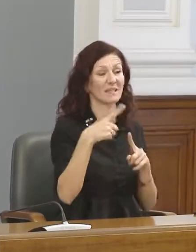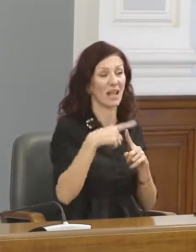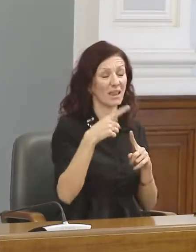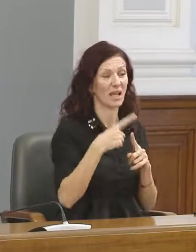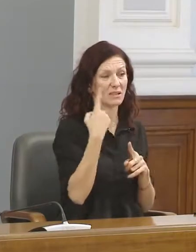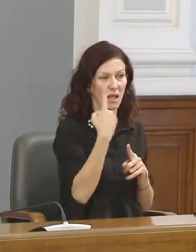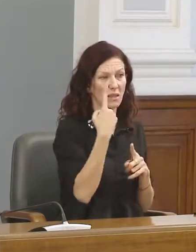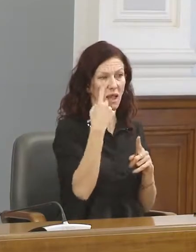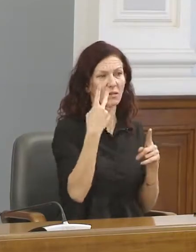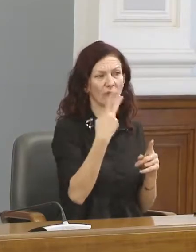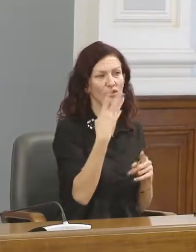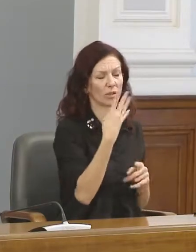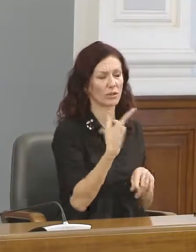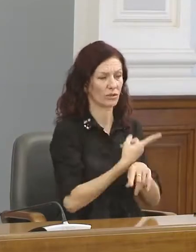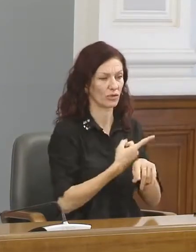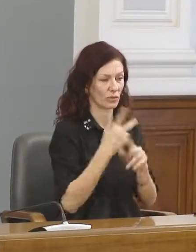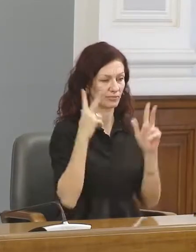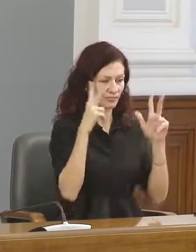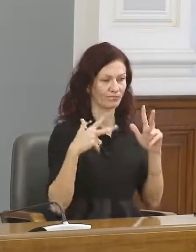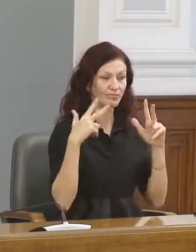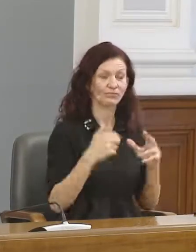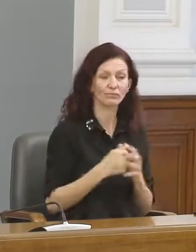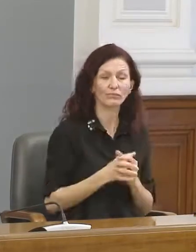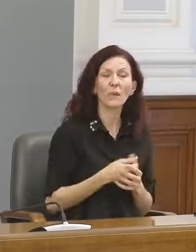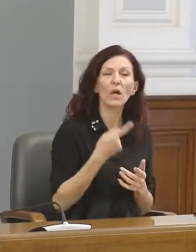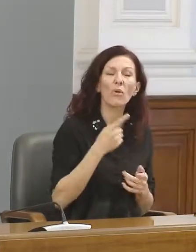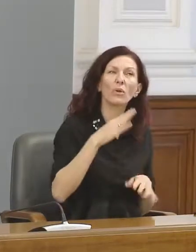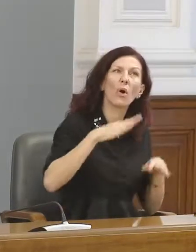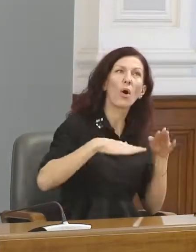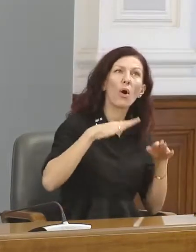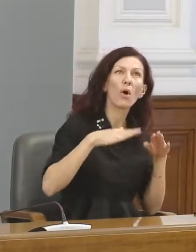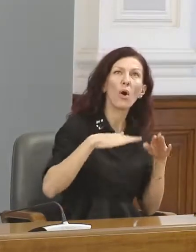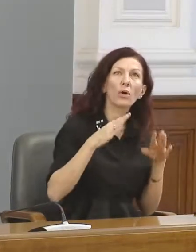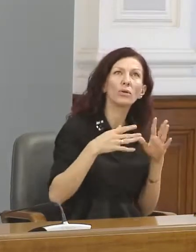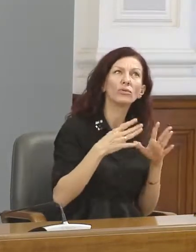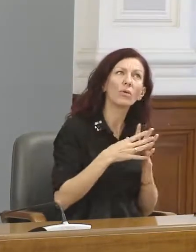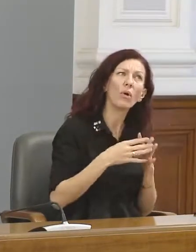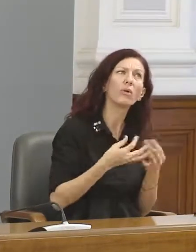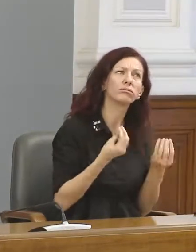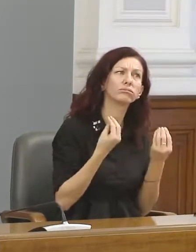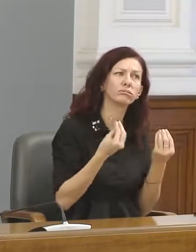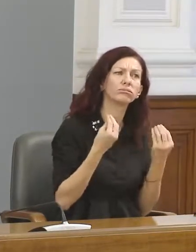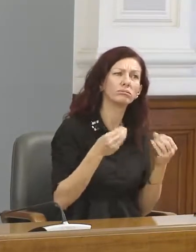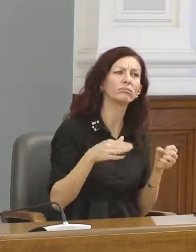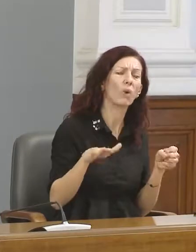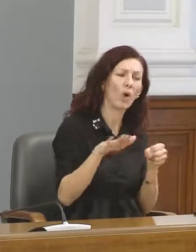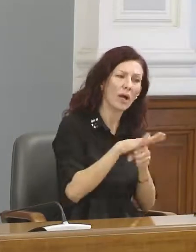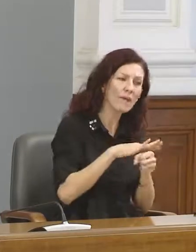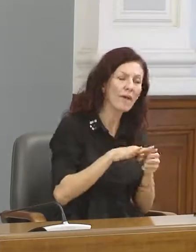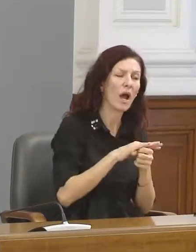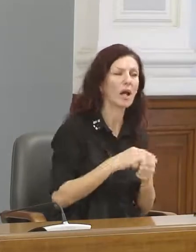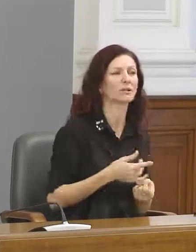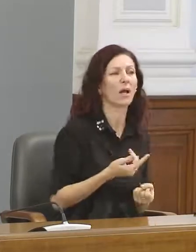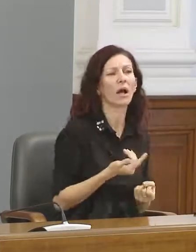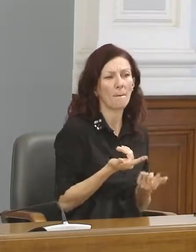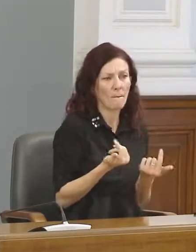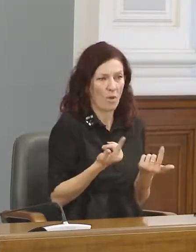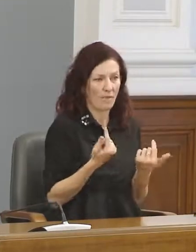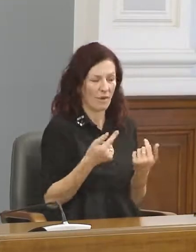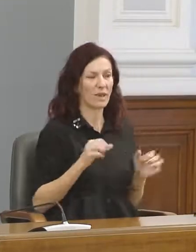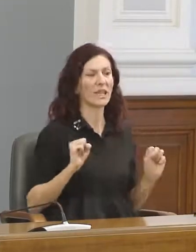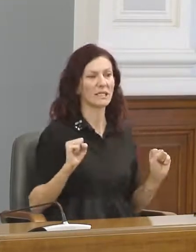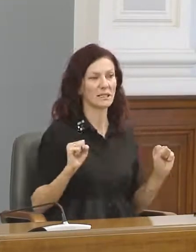денонощие, което е горе-долу оптимално за повикването към настоящия